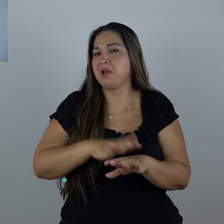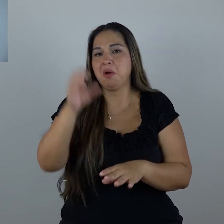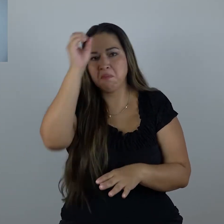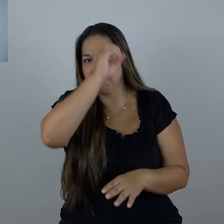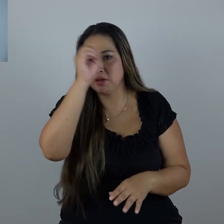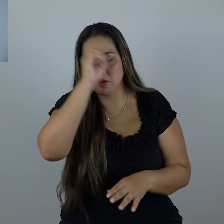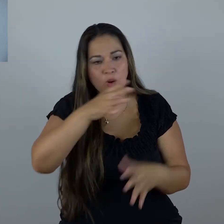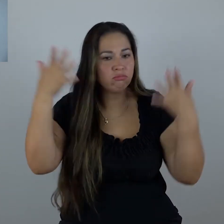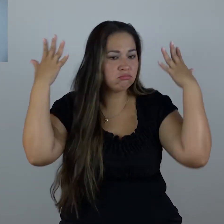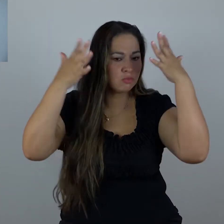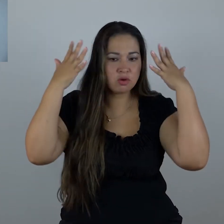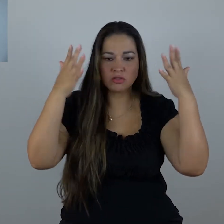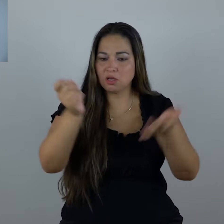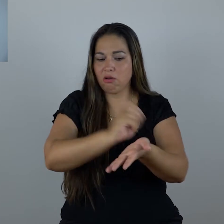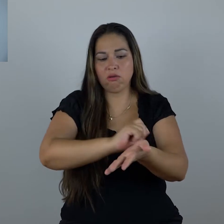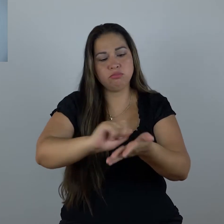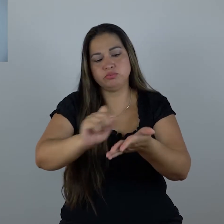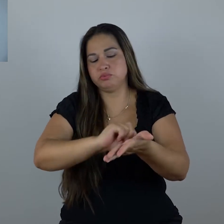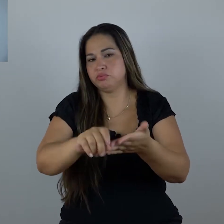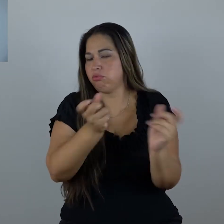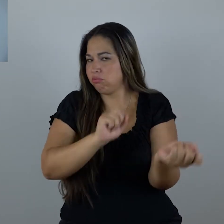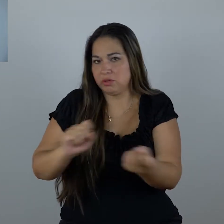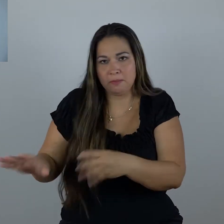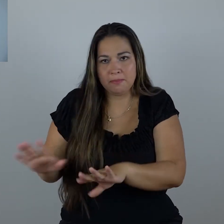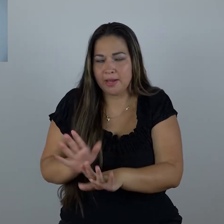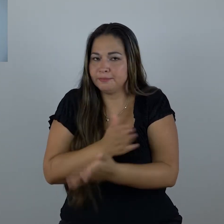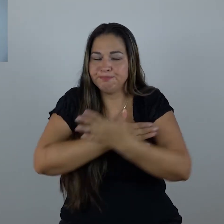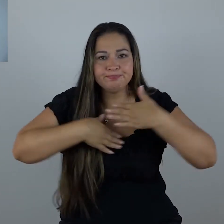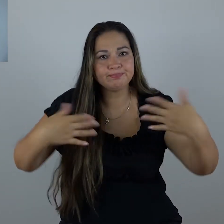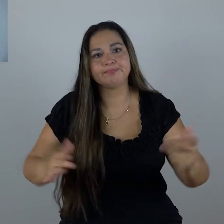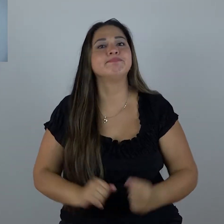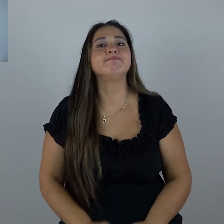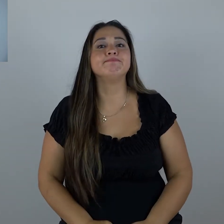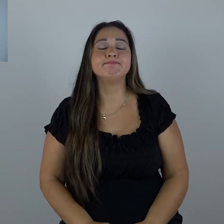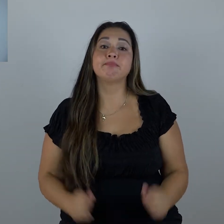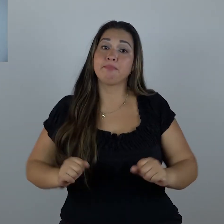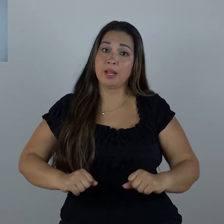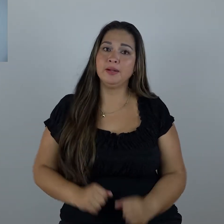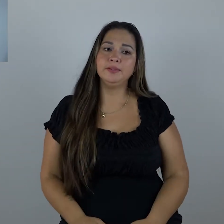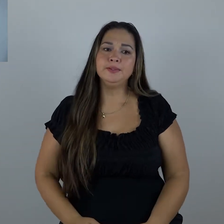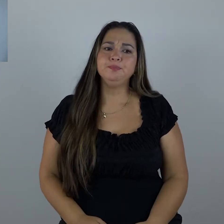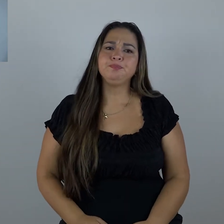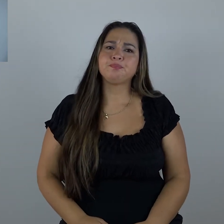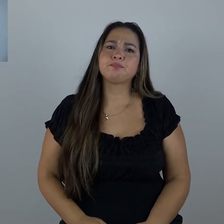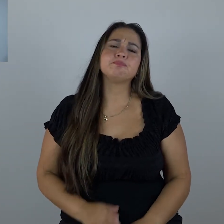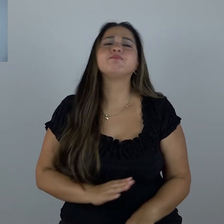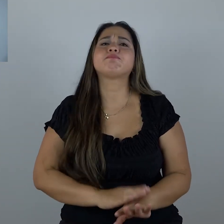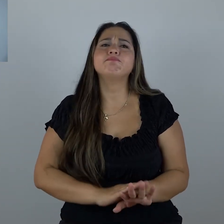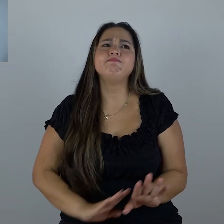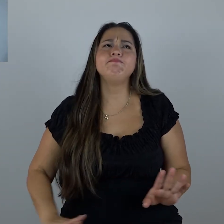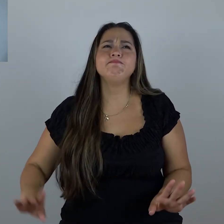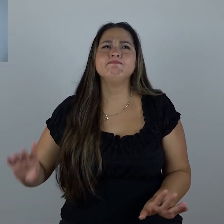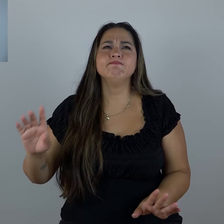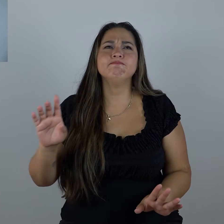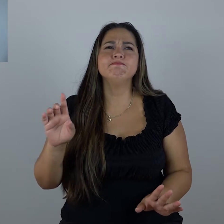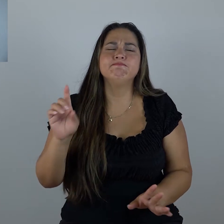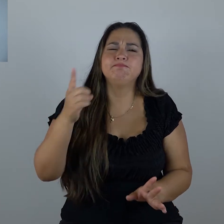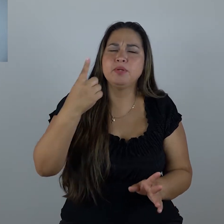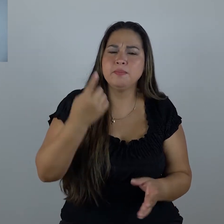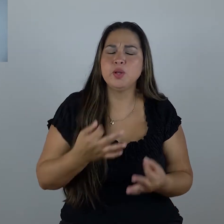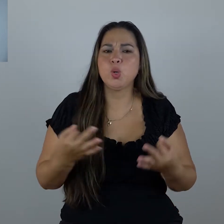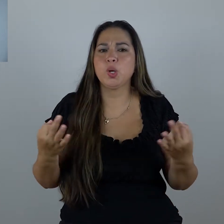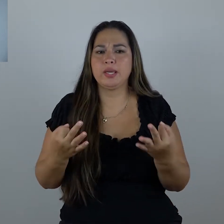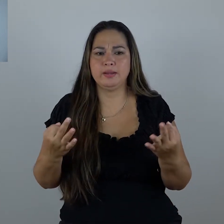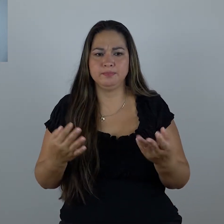dejar vuestros aportes, vuestras sugerencias y vuestras preguntas. A modo de introducción, para poder